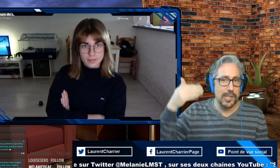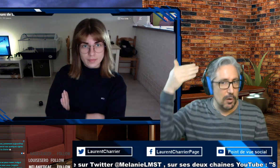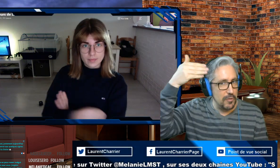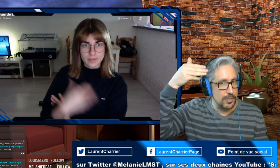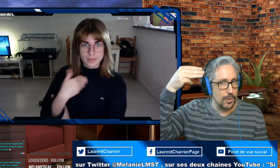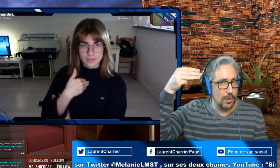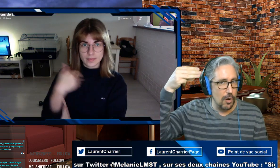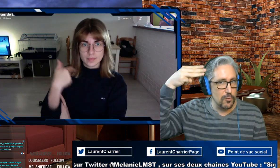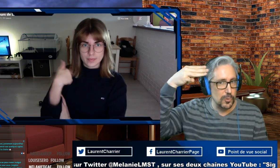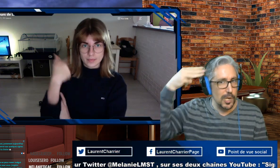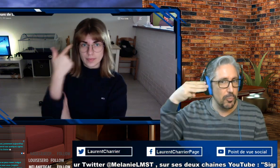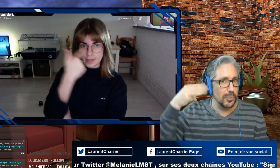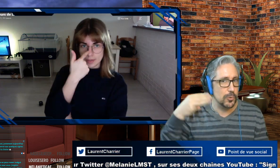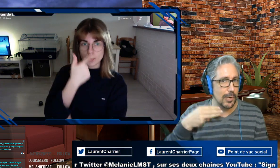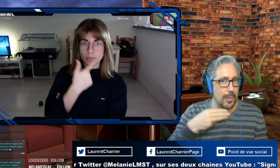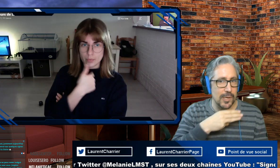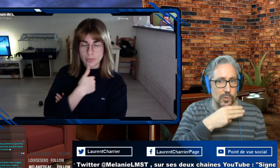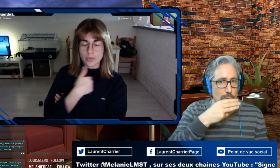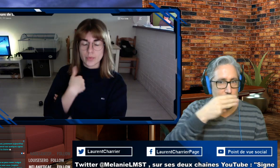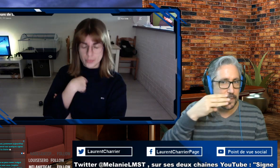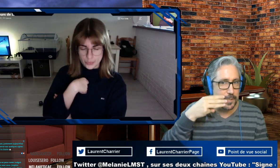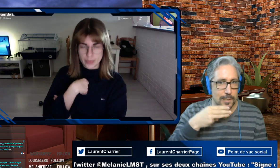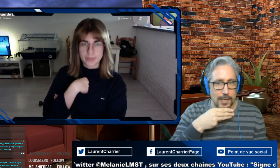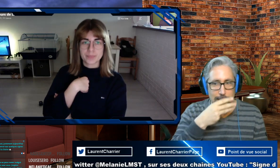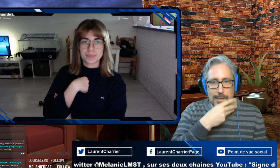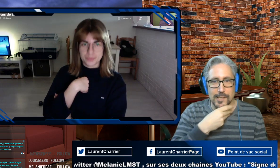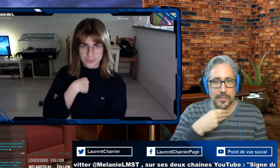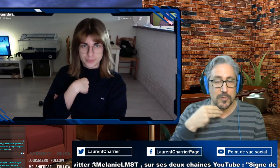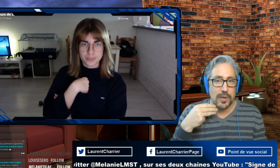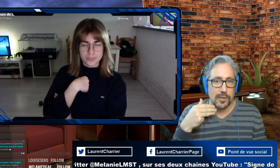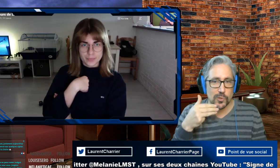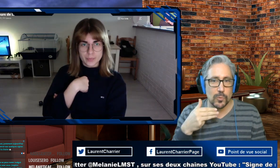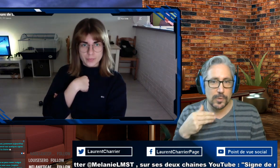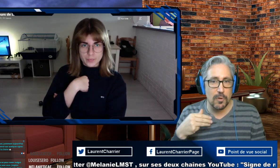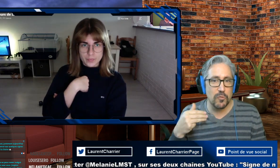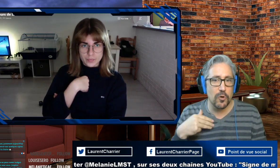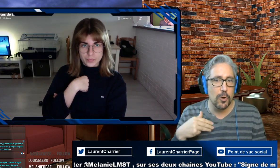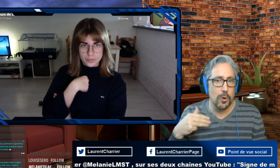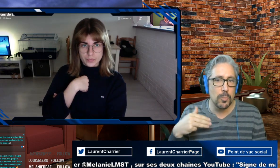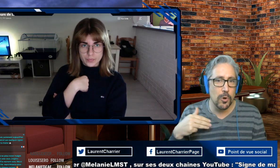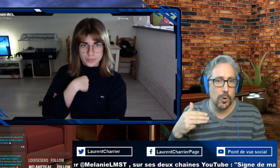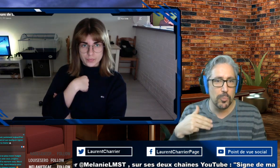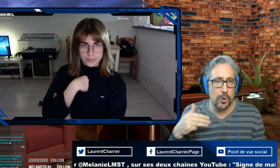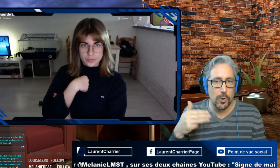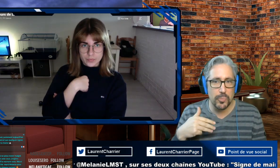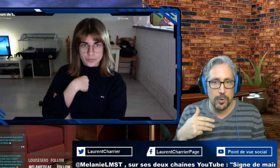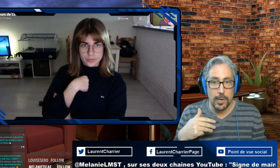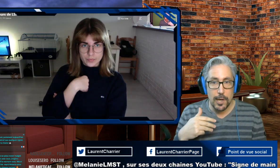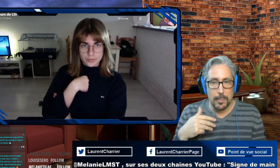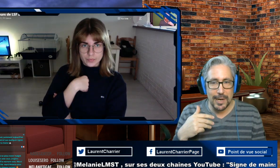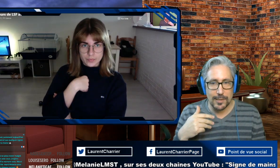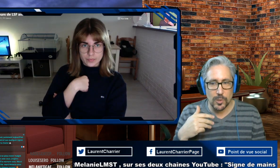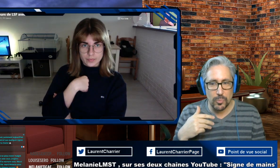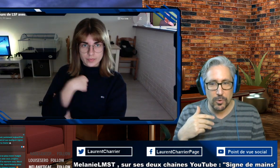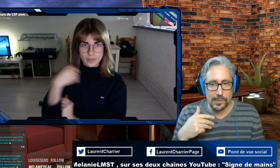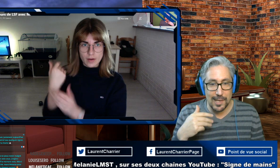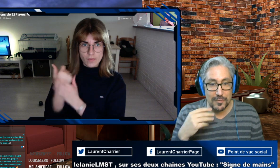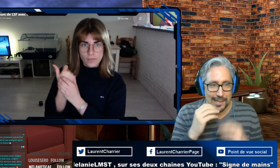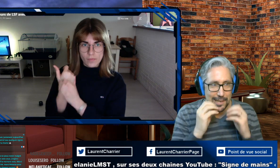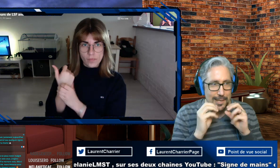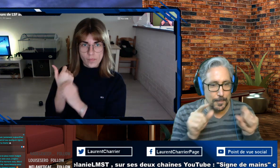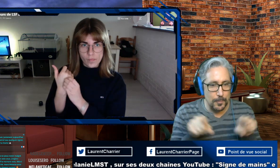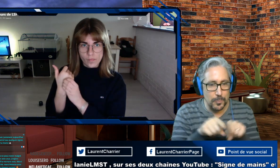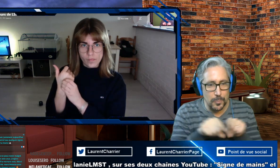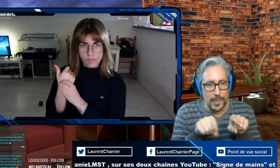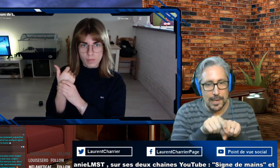font les voyelles en fait en fonction de la position de la main sur le visage, ça va faire les sons fe, me, be, pe, par exemple. Ça